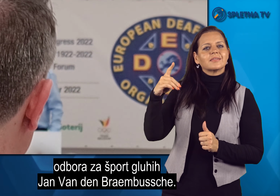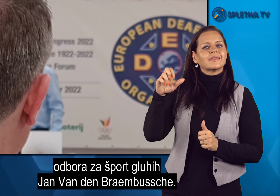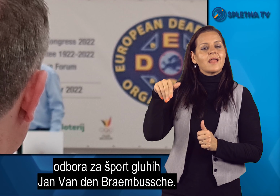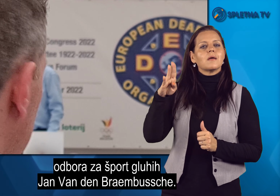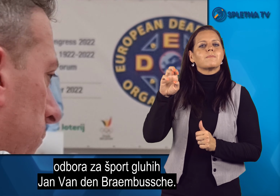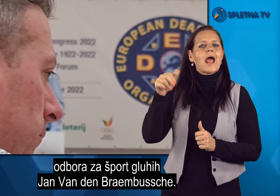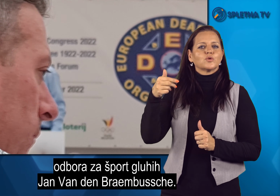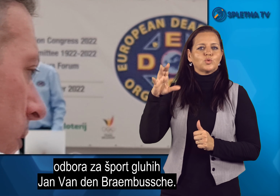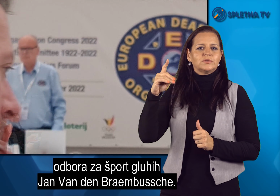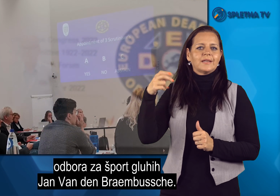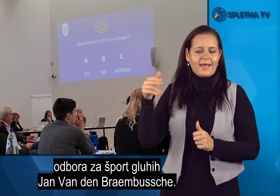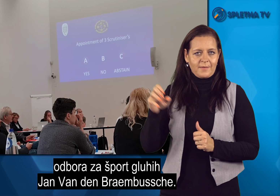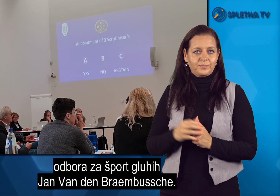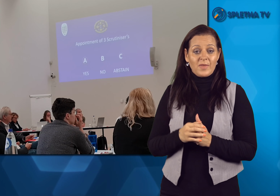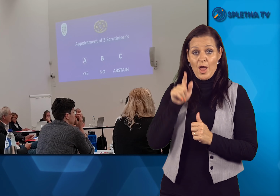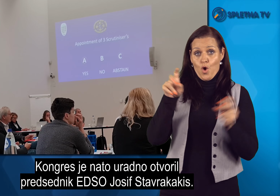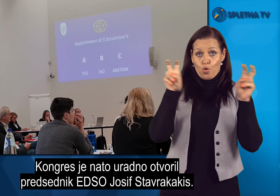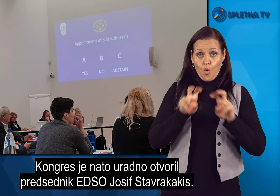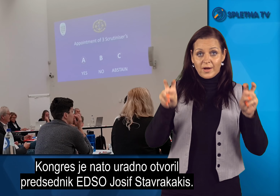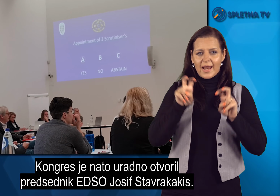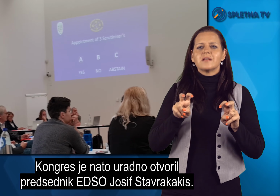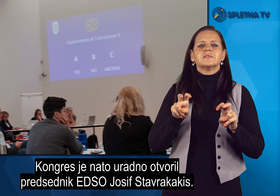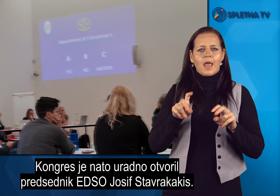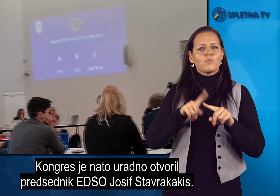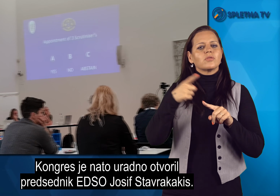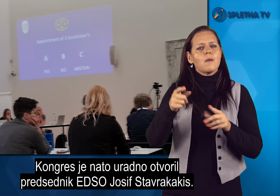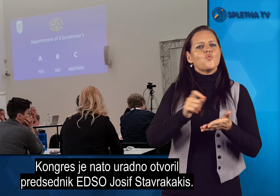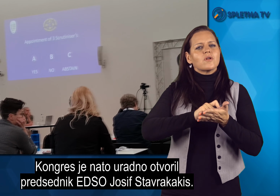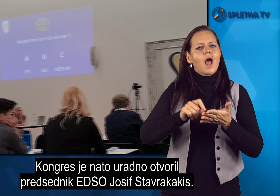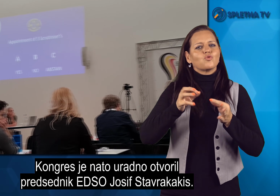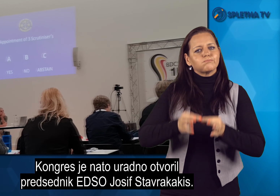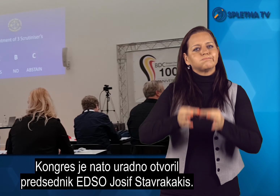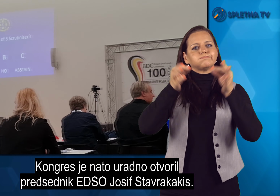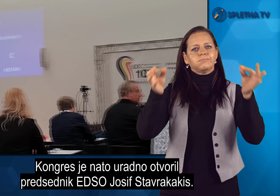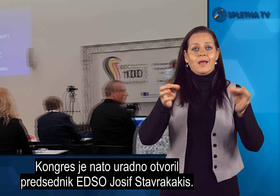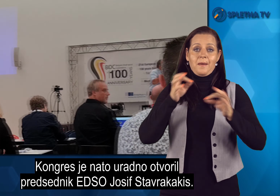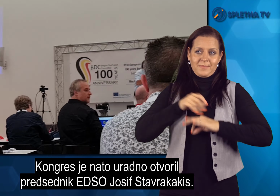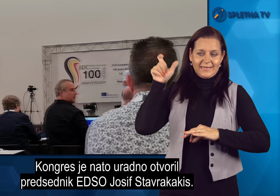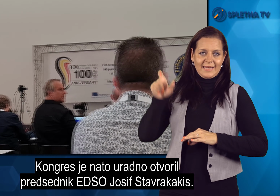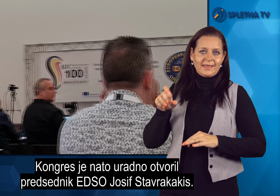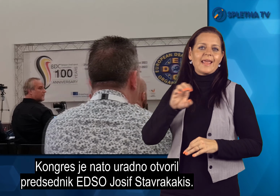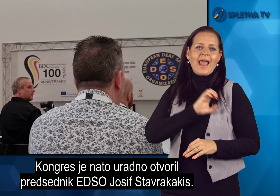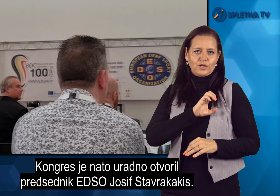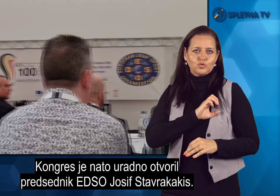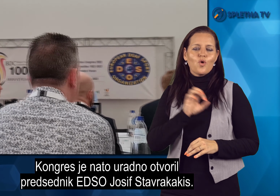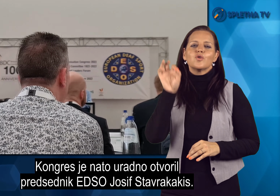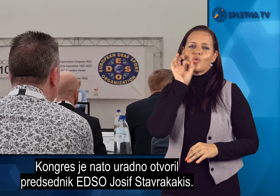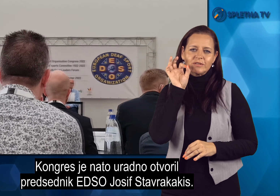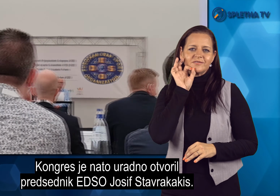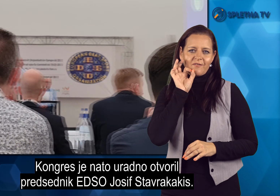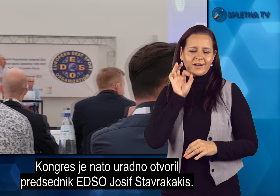Vanden Brembuše. Kongres je na to uradno otvoril predsednik EDSO